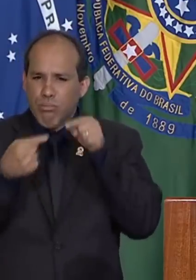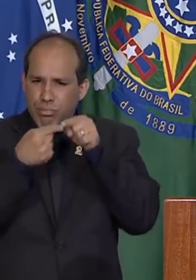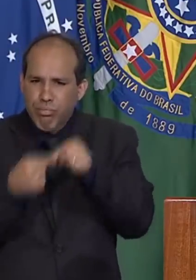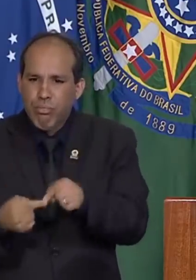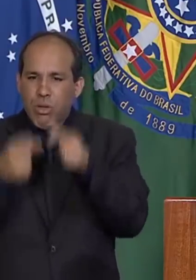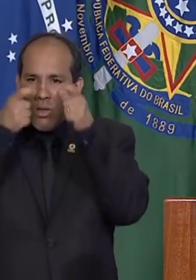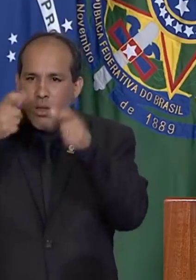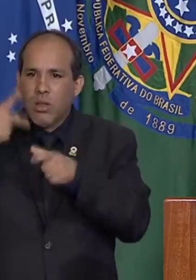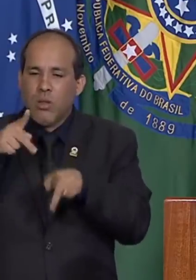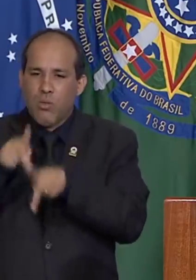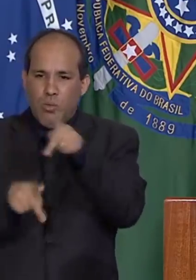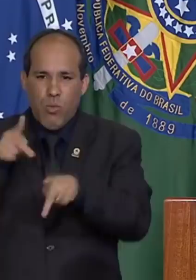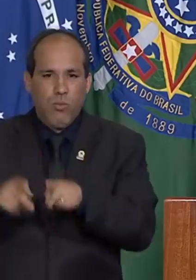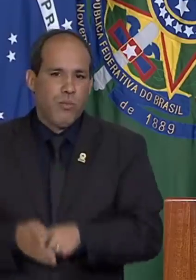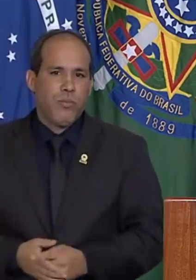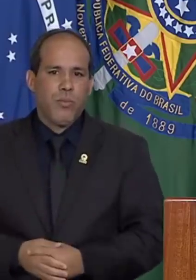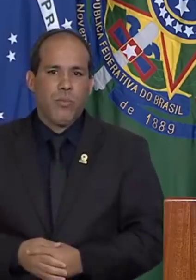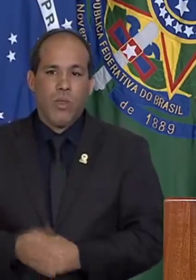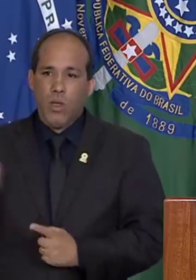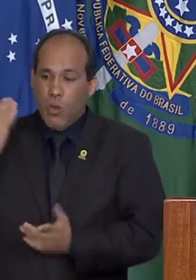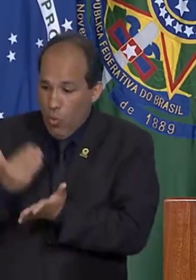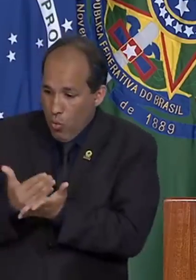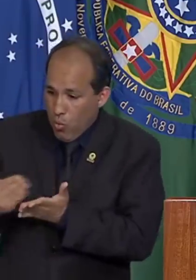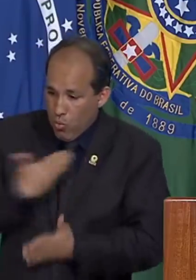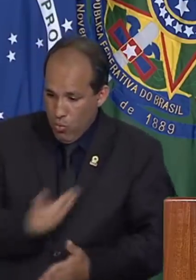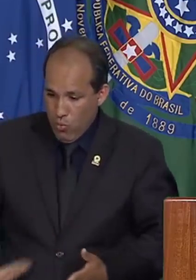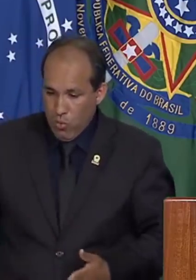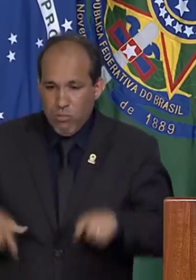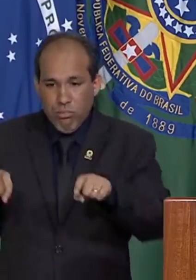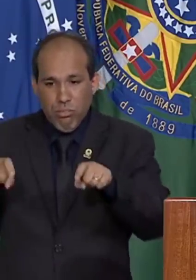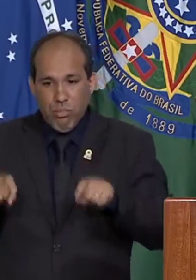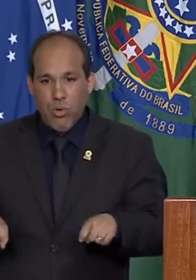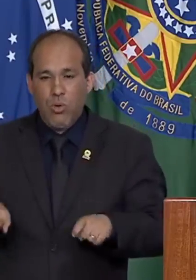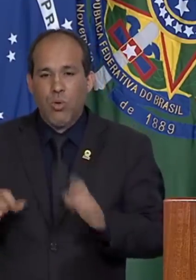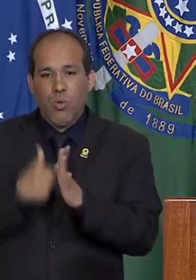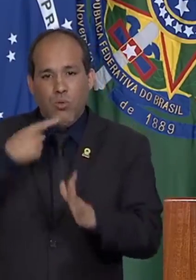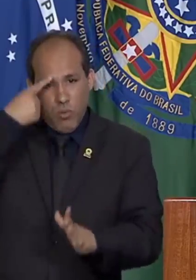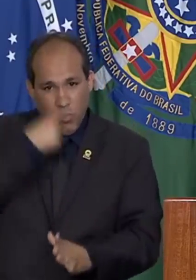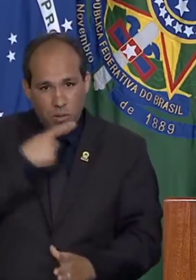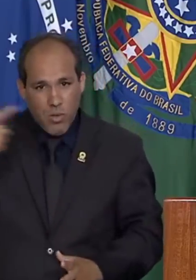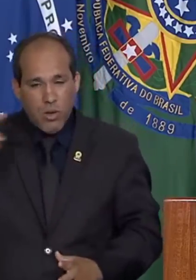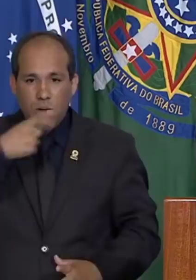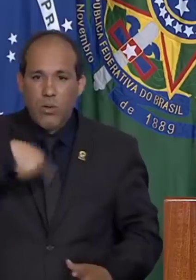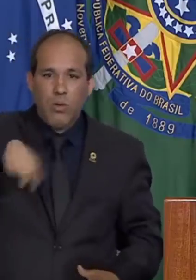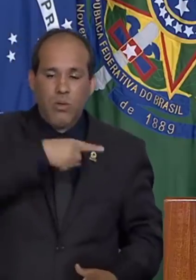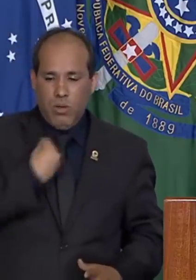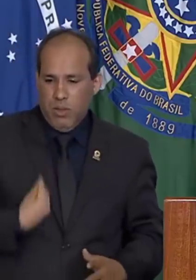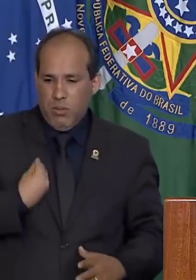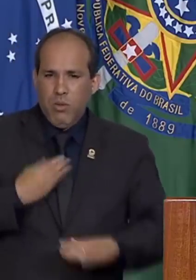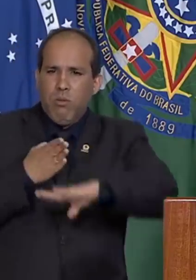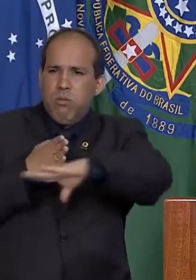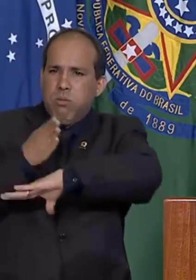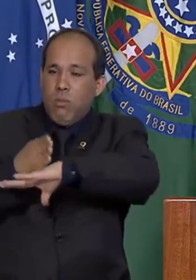seus interesses. E desde quando começou o governo, em média 2 vezes por semana, nós participamos de